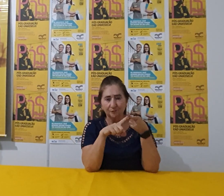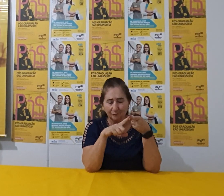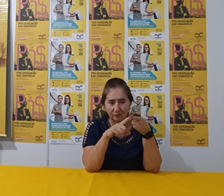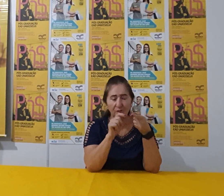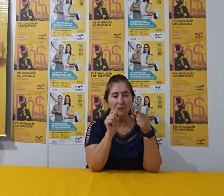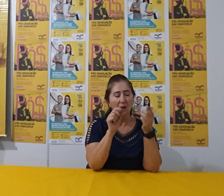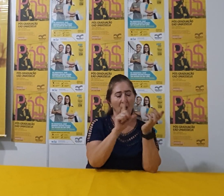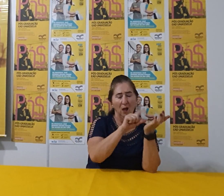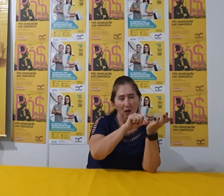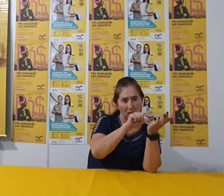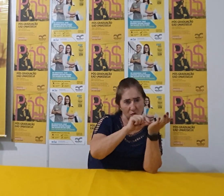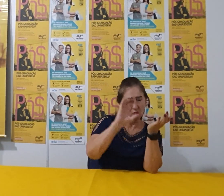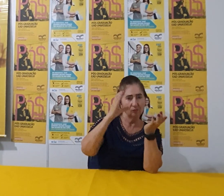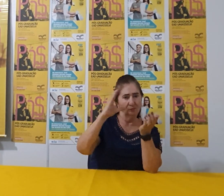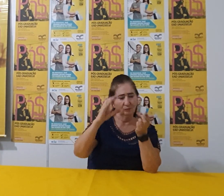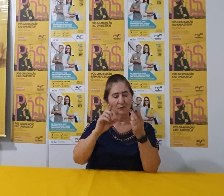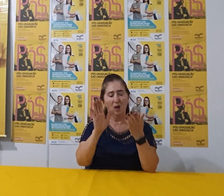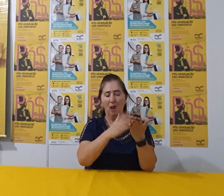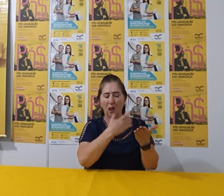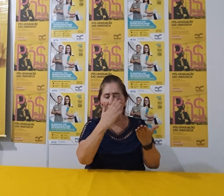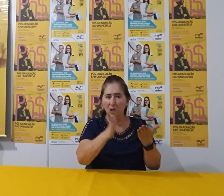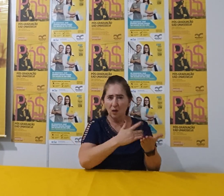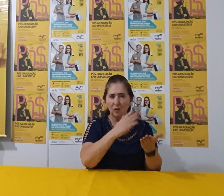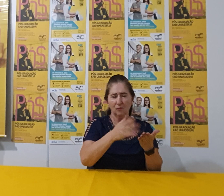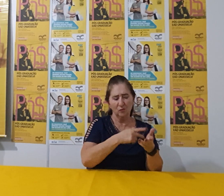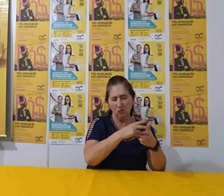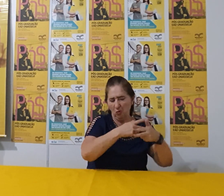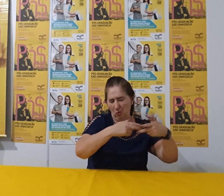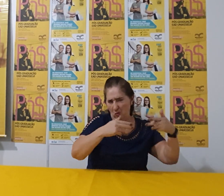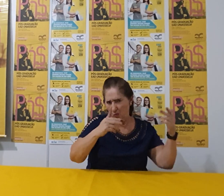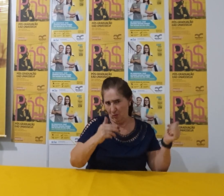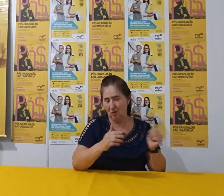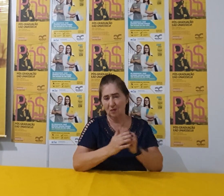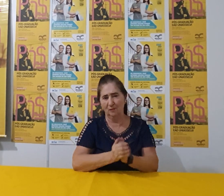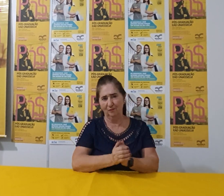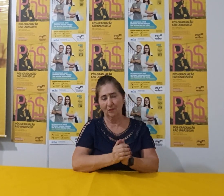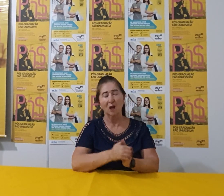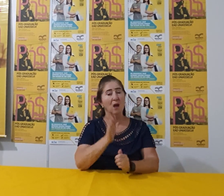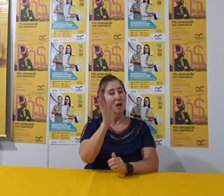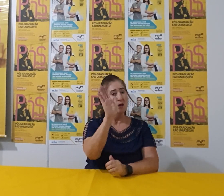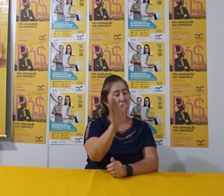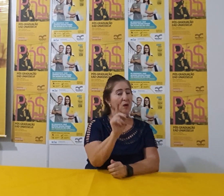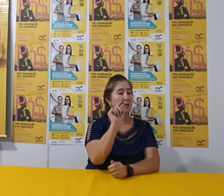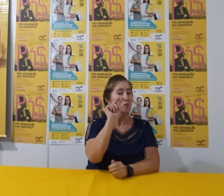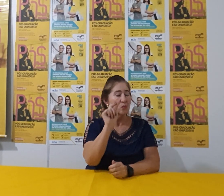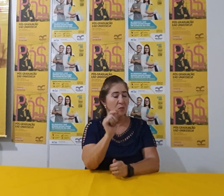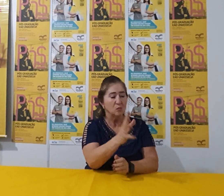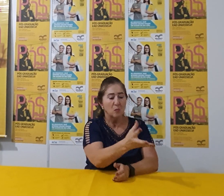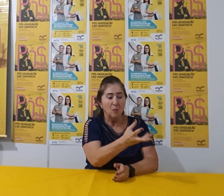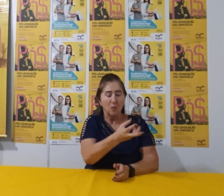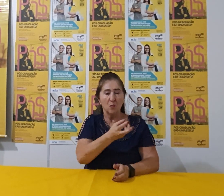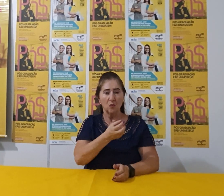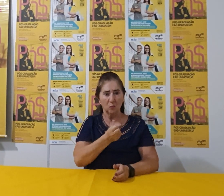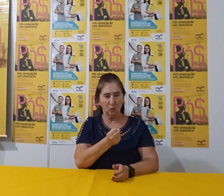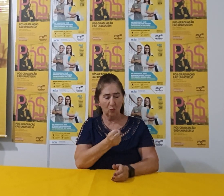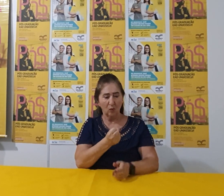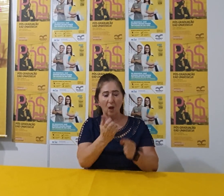artigos científicos, livros e periódicos. Nesse sentido, buscaram-se várias contribuições